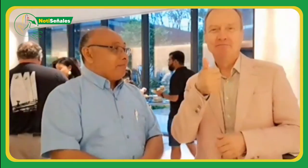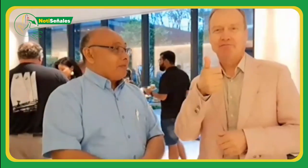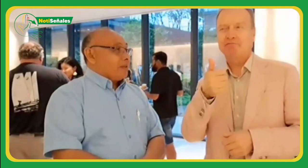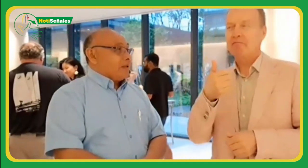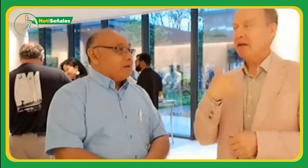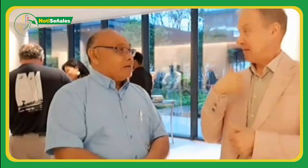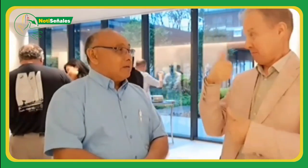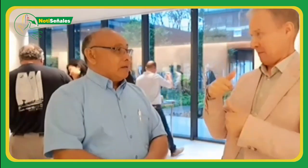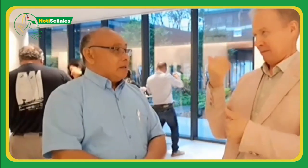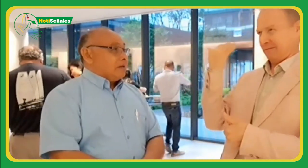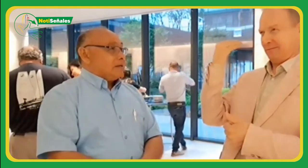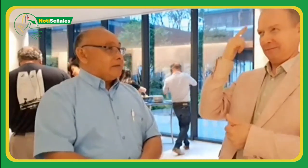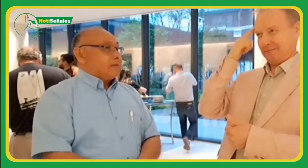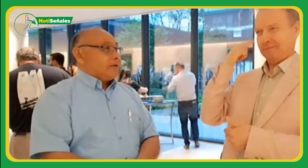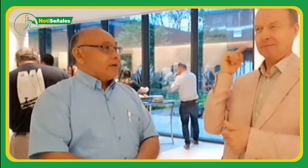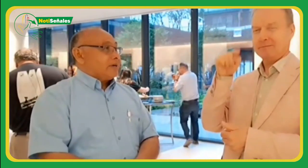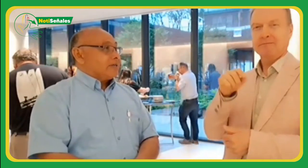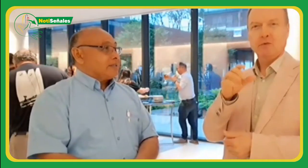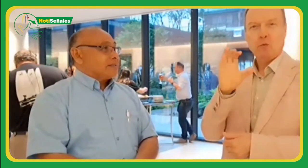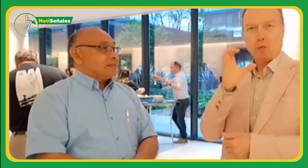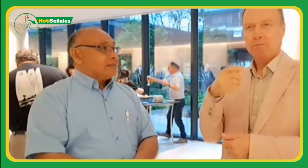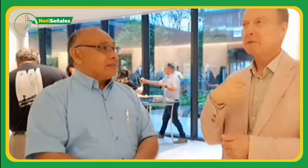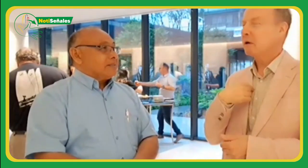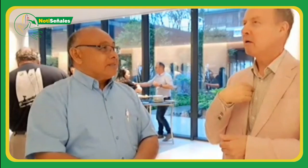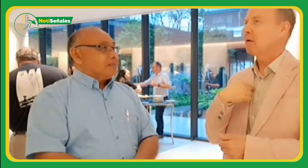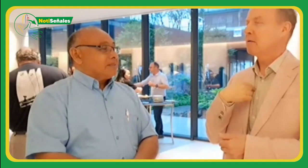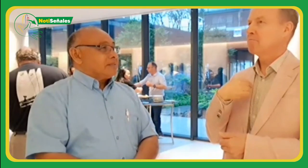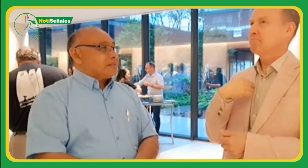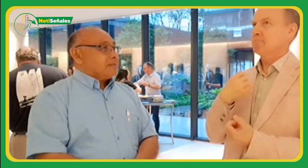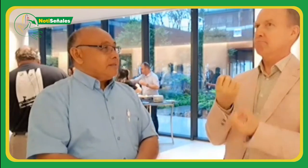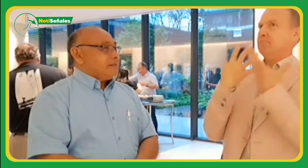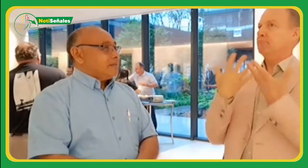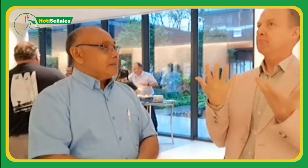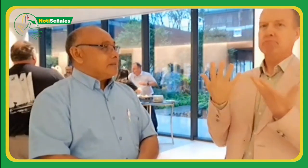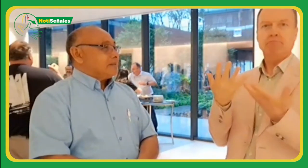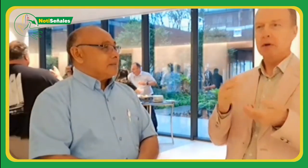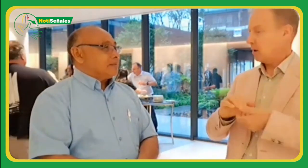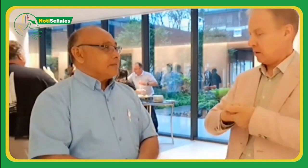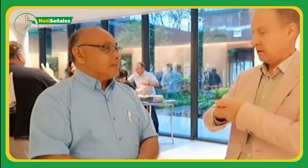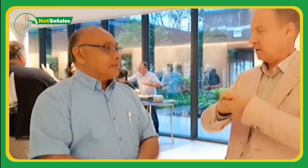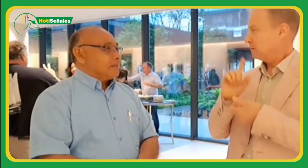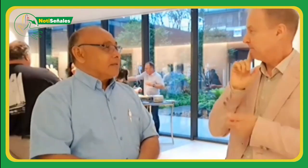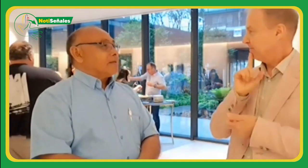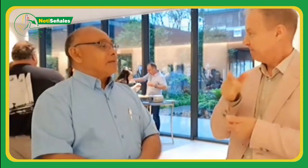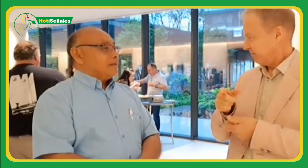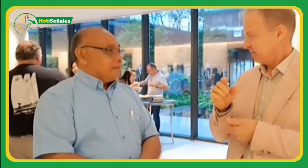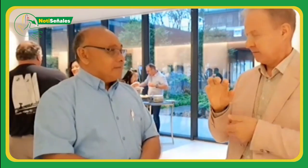Ok bien esa vez que fui a Colombia pude ver de cerca a la federación de sordos de